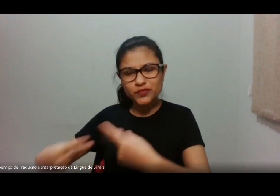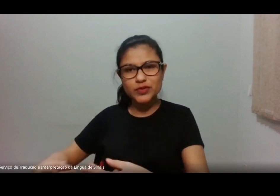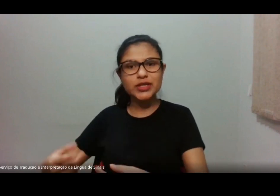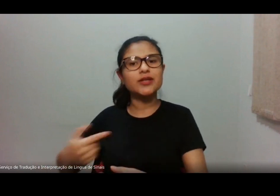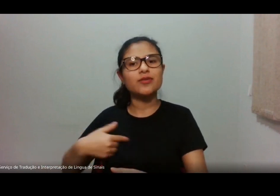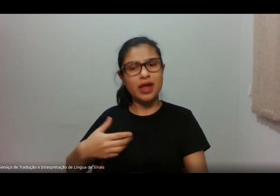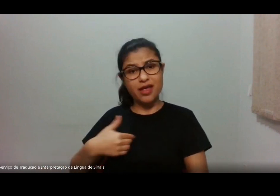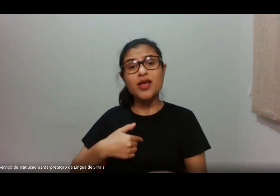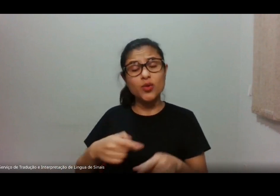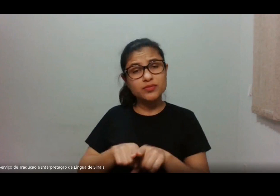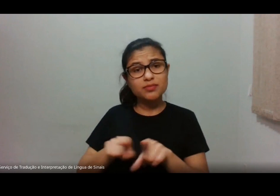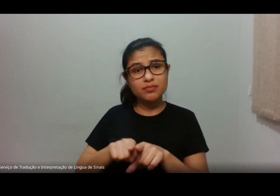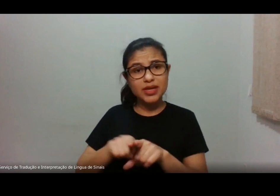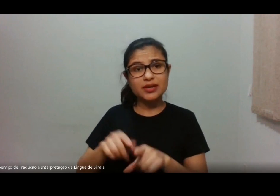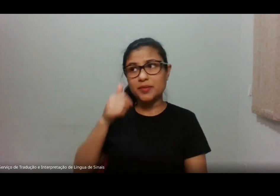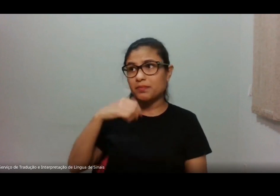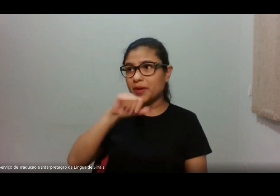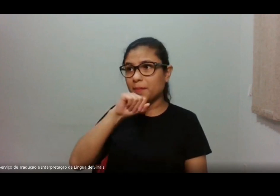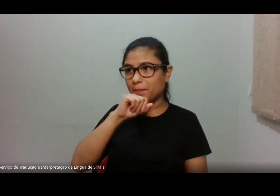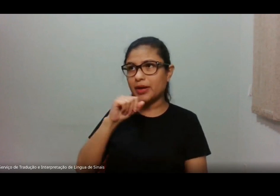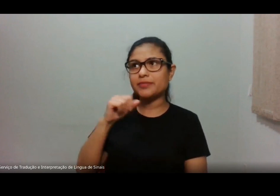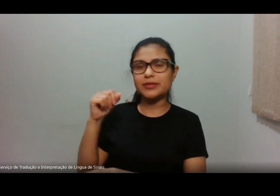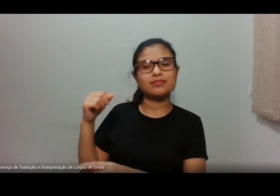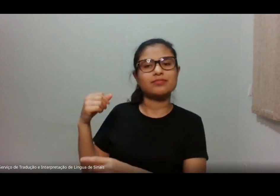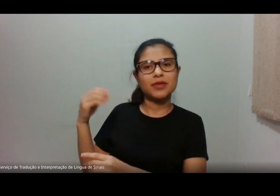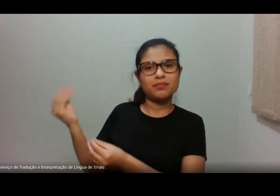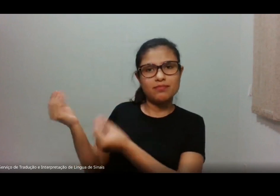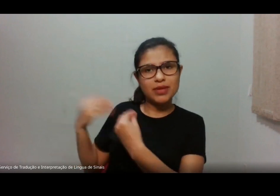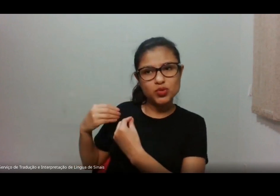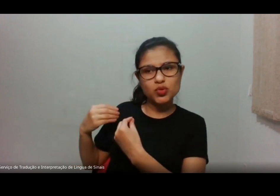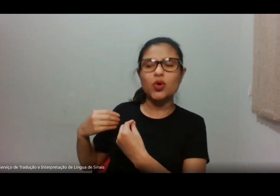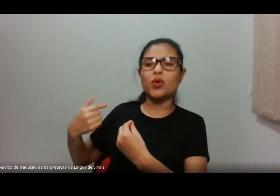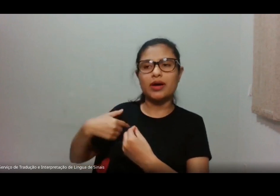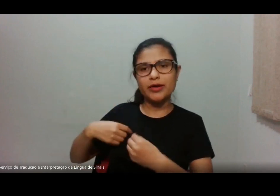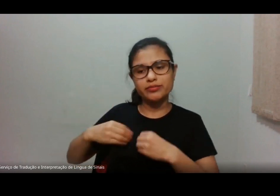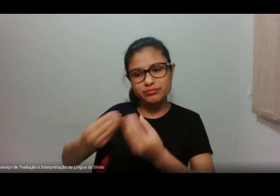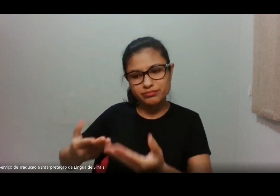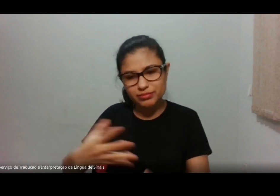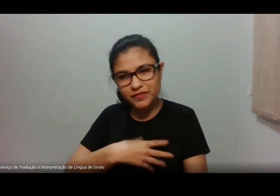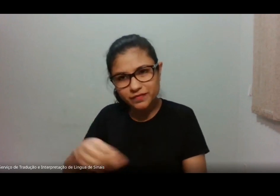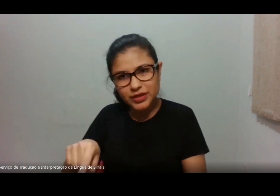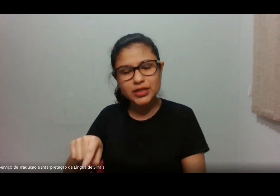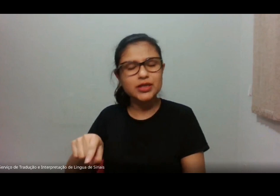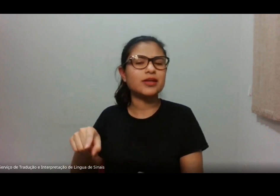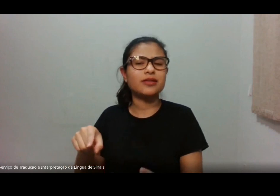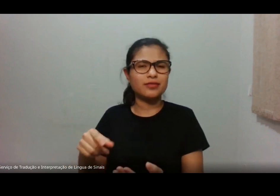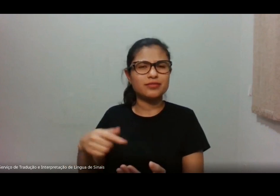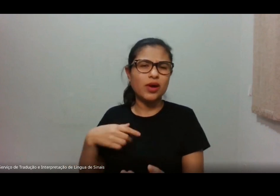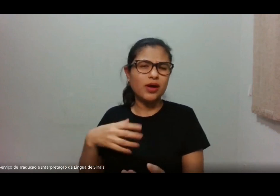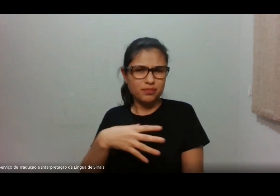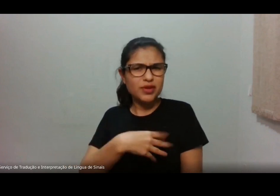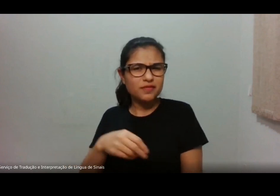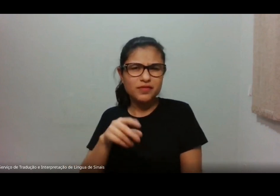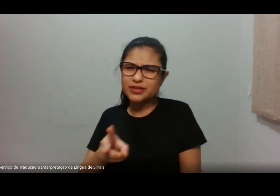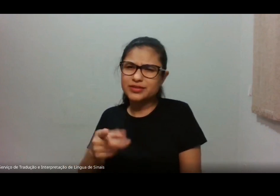para minha filha, que é professora de antropologia na Universidade de Estocolmo. Ela sempre me espera falando, ai mãe, eu não sei nada, o que